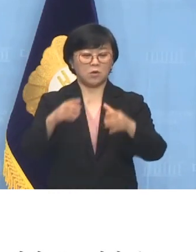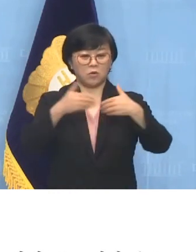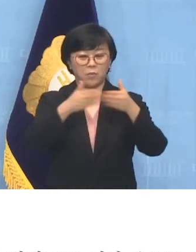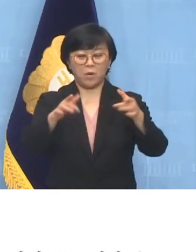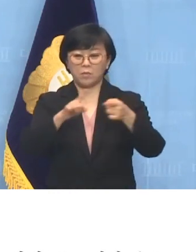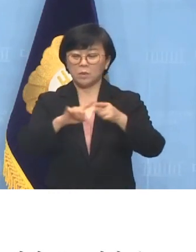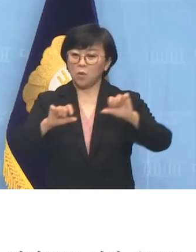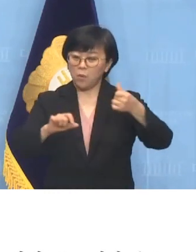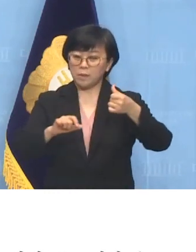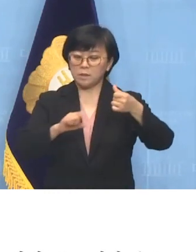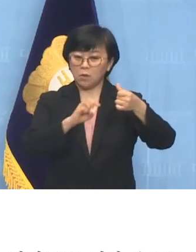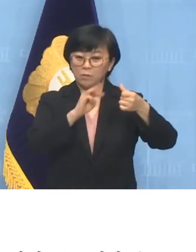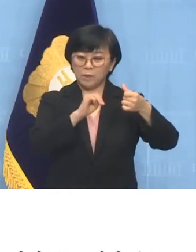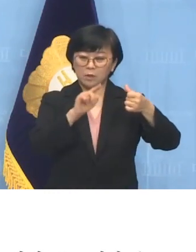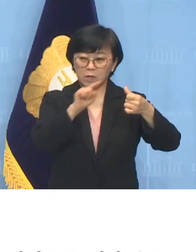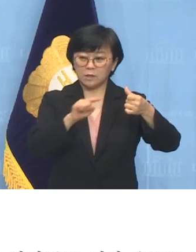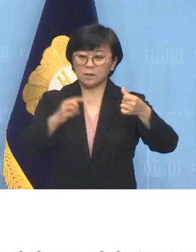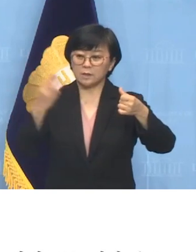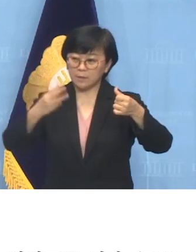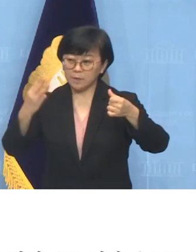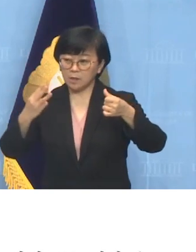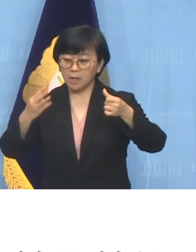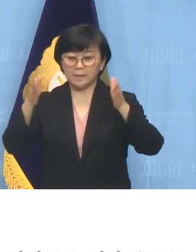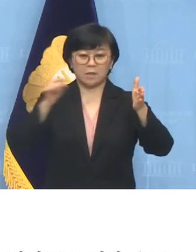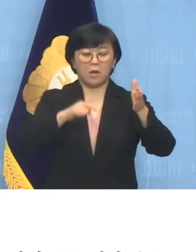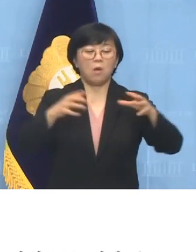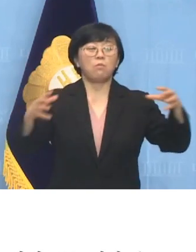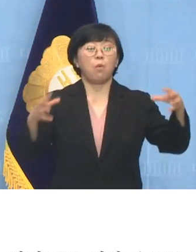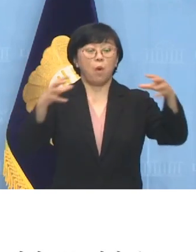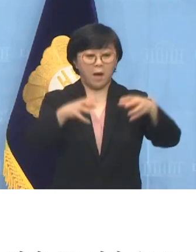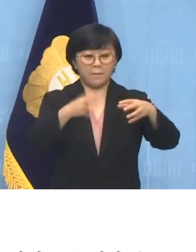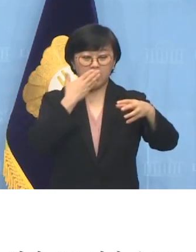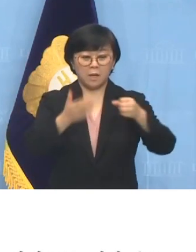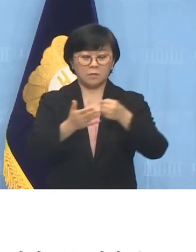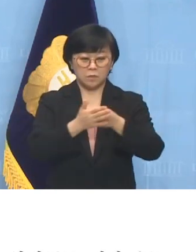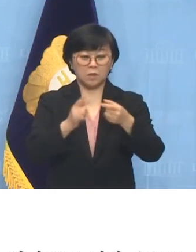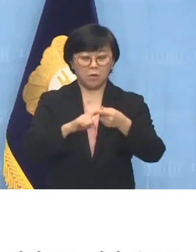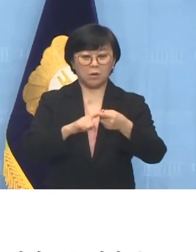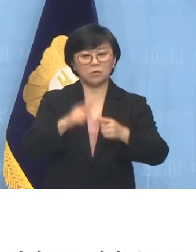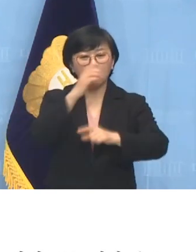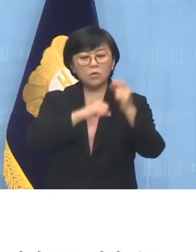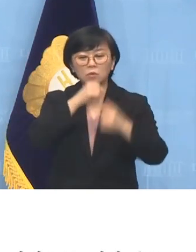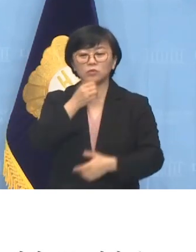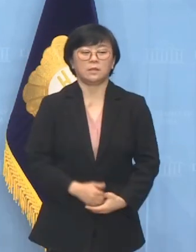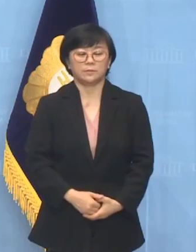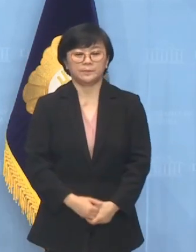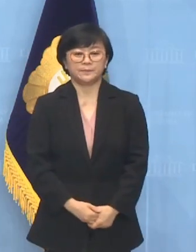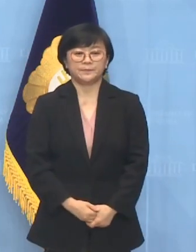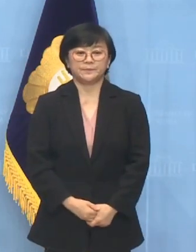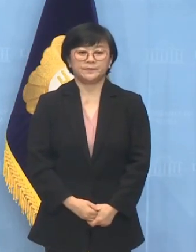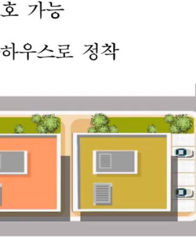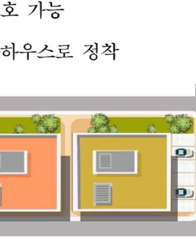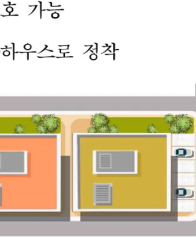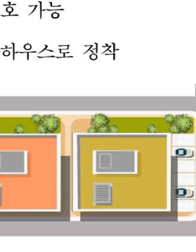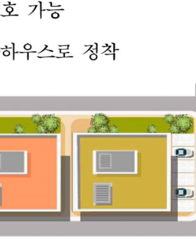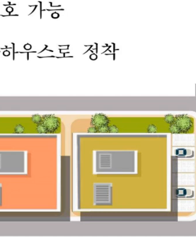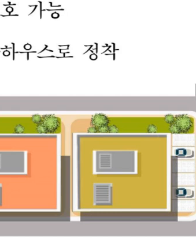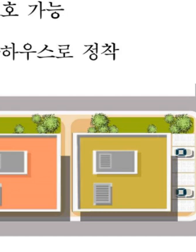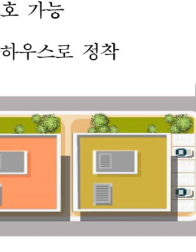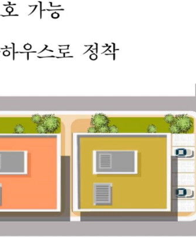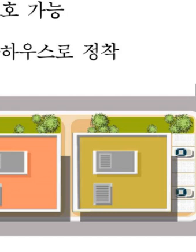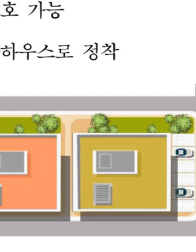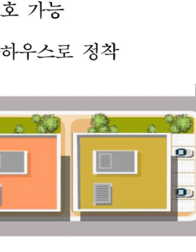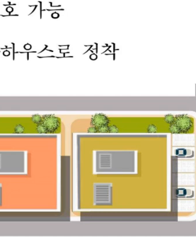이상, 다시 말해서 500제곱미터에서 3000제곱미터까지 모아오시면 용적률 인센티브를 드리겠다는 겁니다. 그렇게 해서 기존의